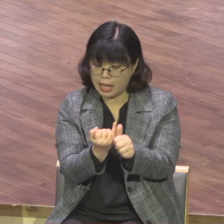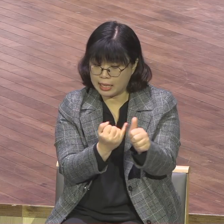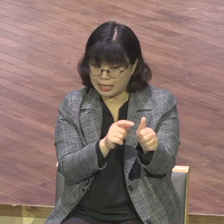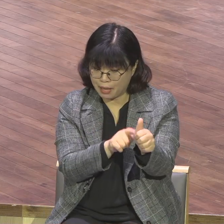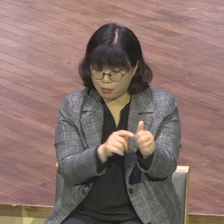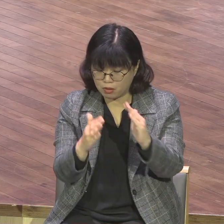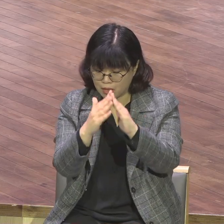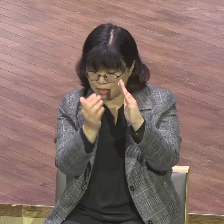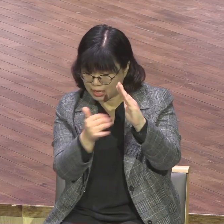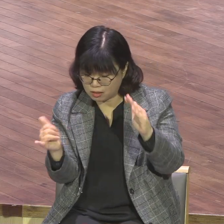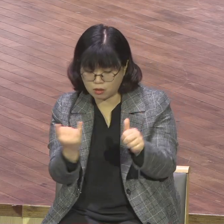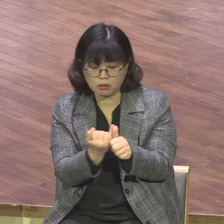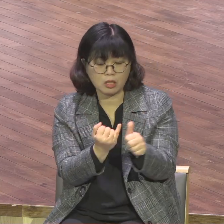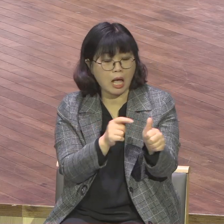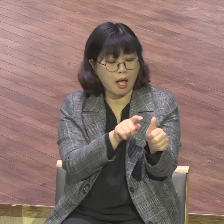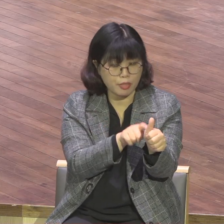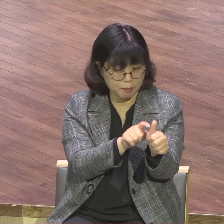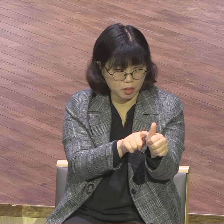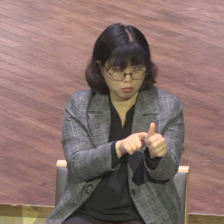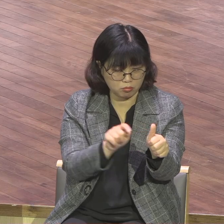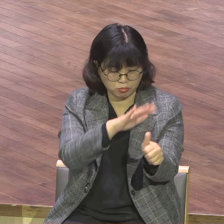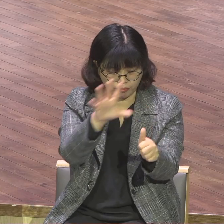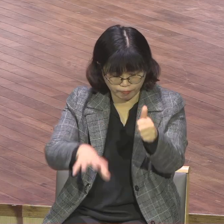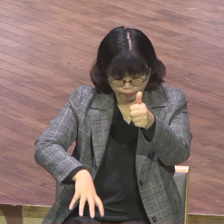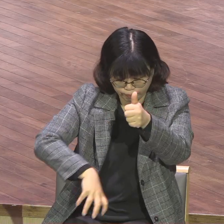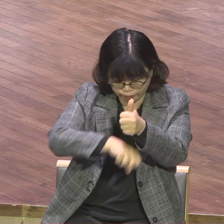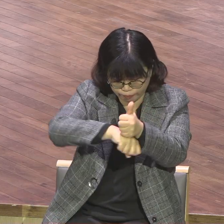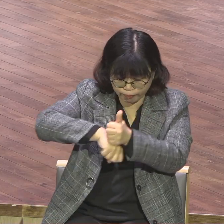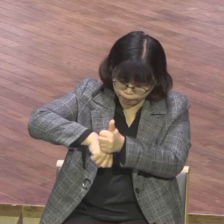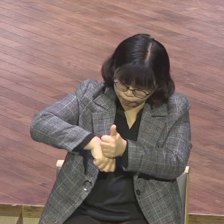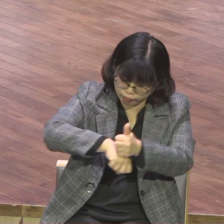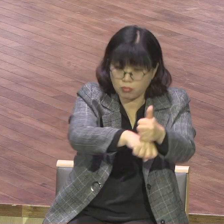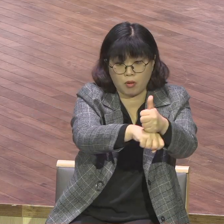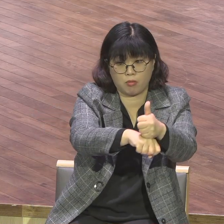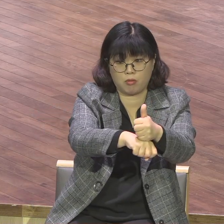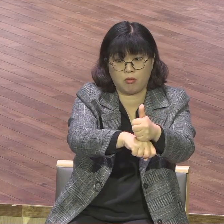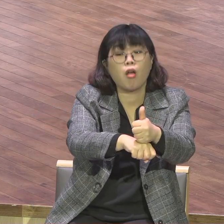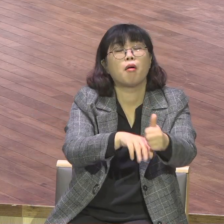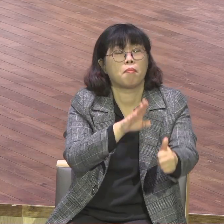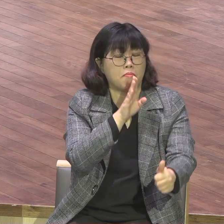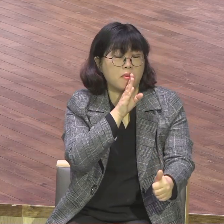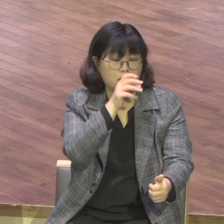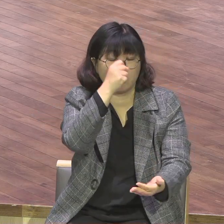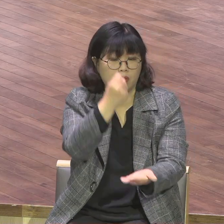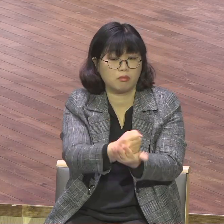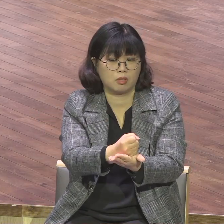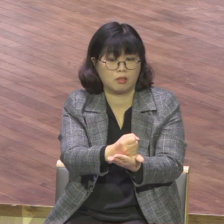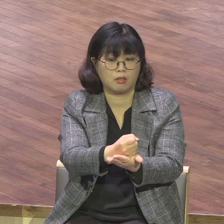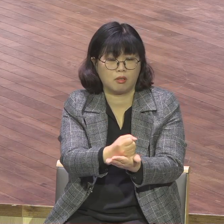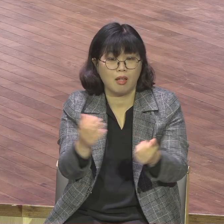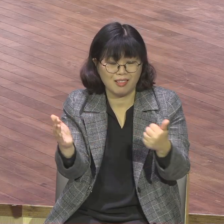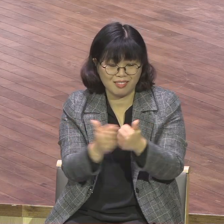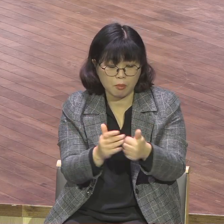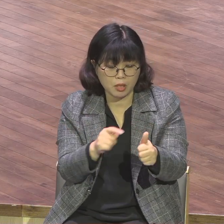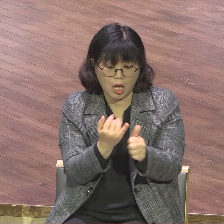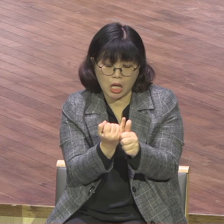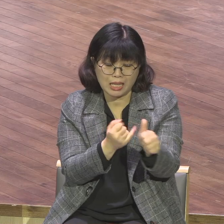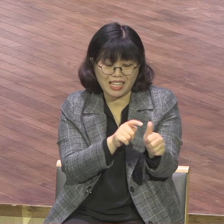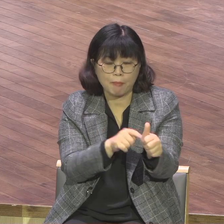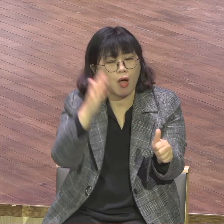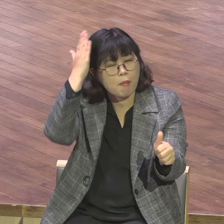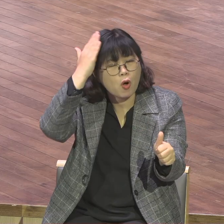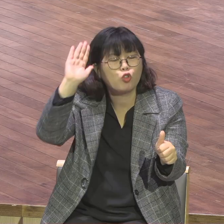머리. 남편의 권위를 좀 세워줘라. 남편의 권위를 세워주는 것이 아내의